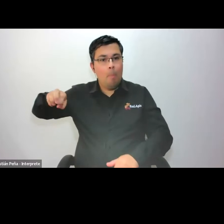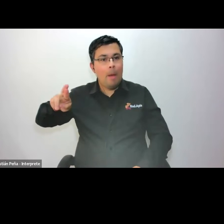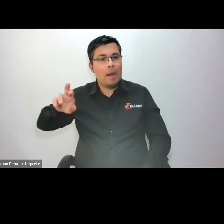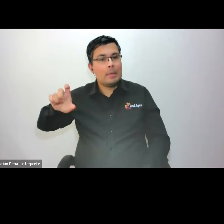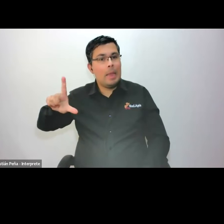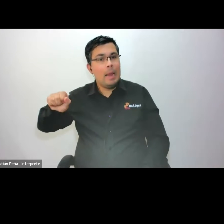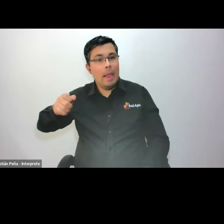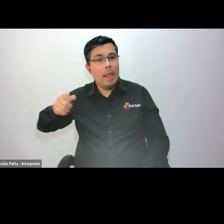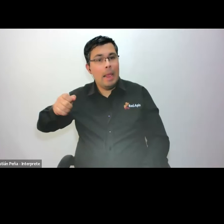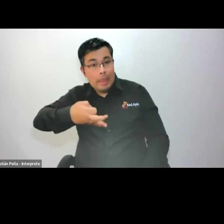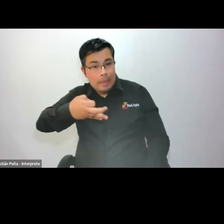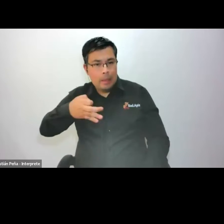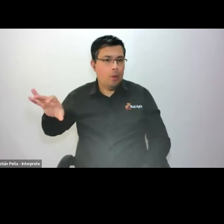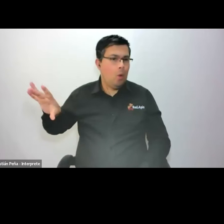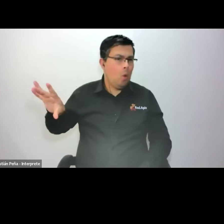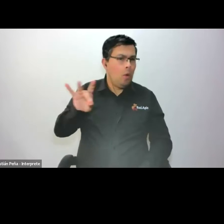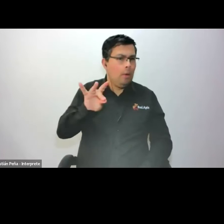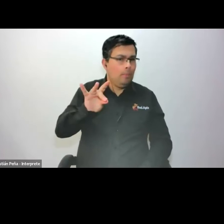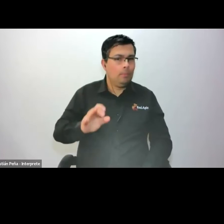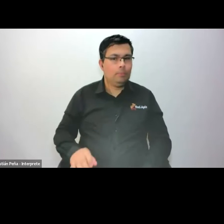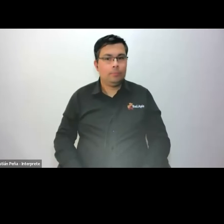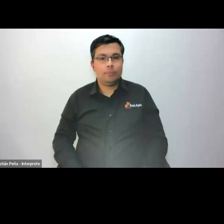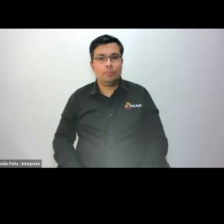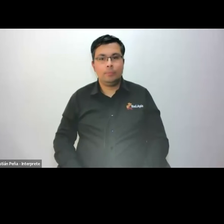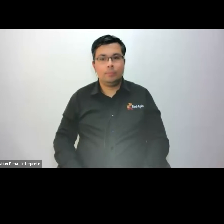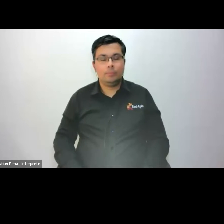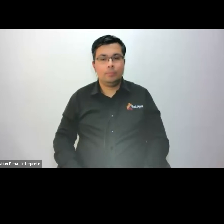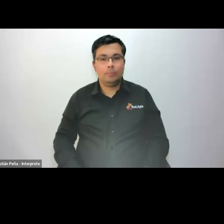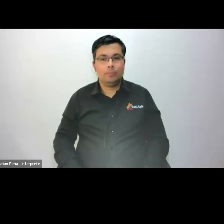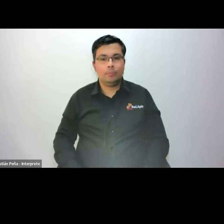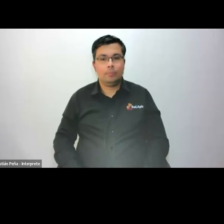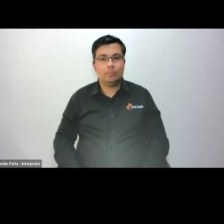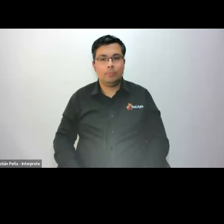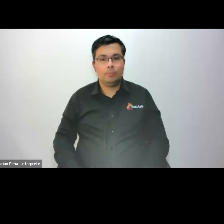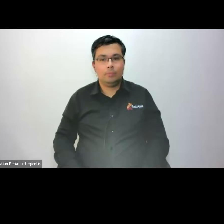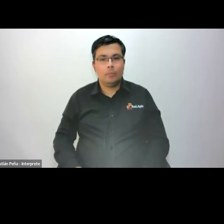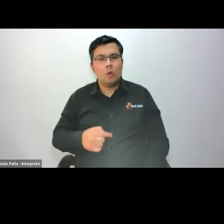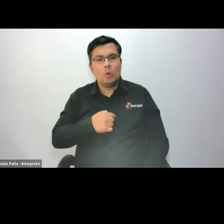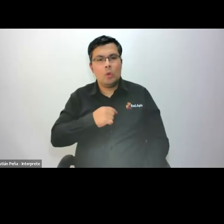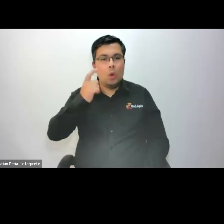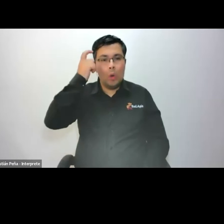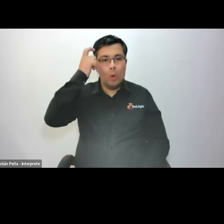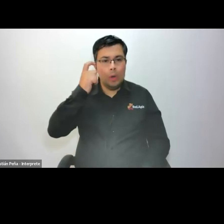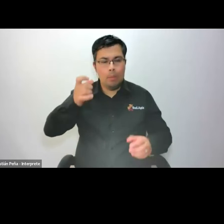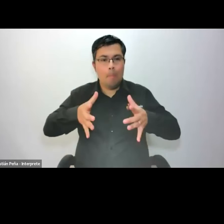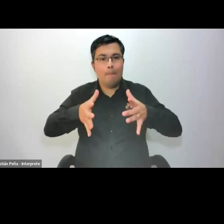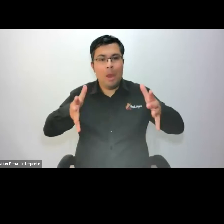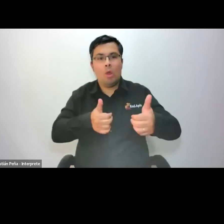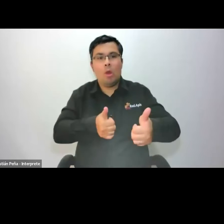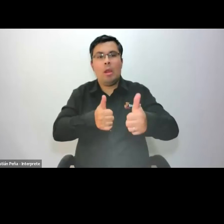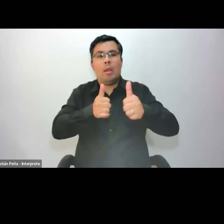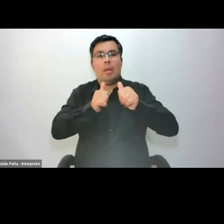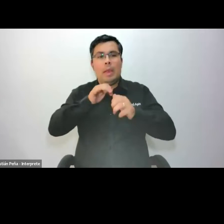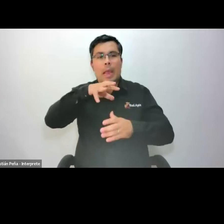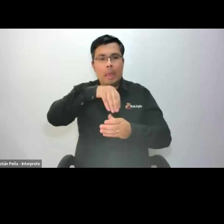brevemente en su intervención, yo creo que el mayor desafío que tenemos en las comunidades educativas es justamente